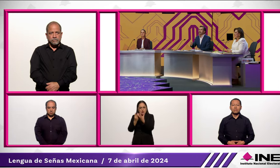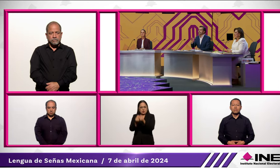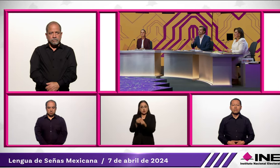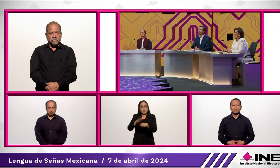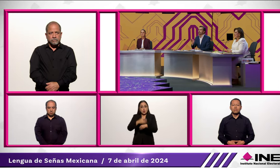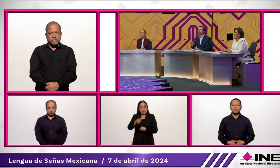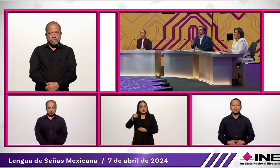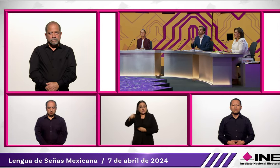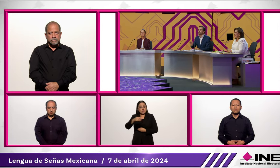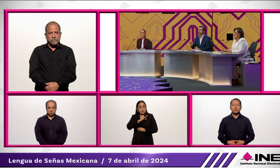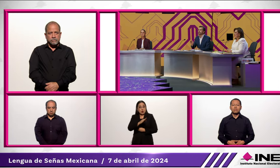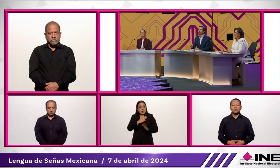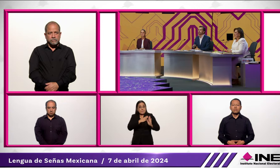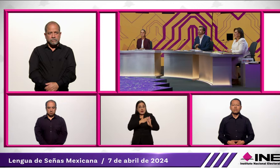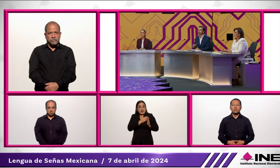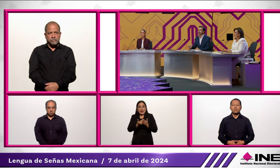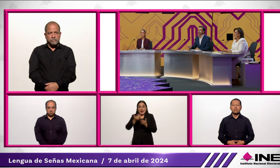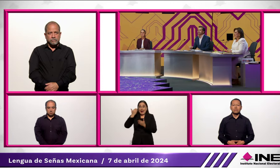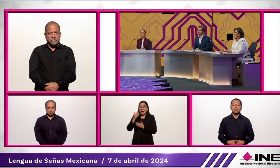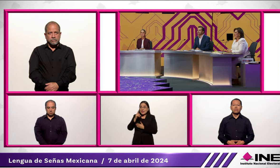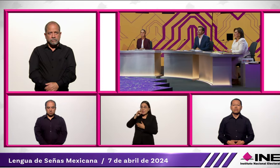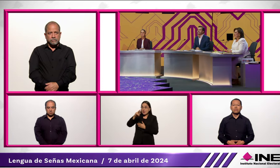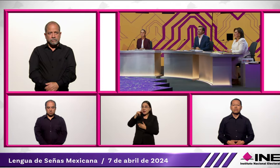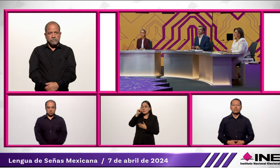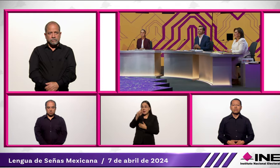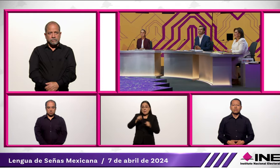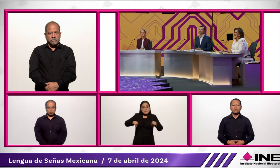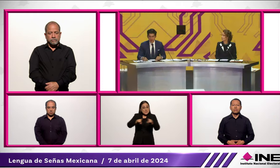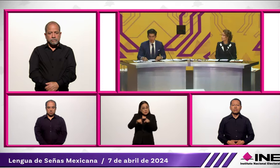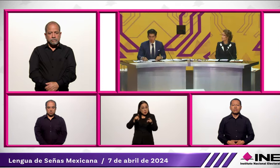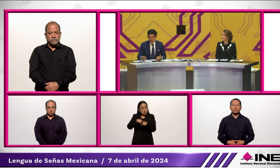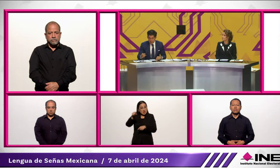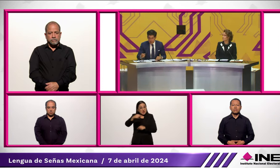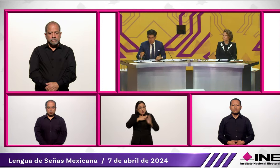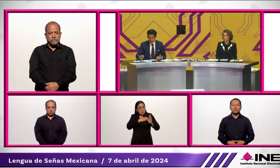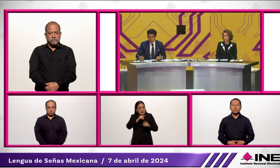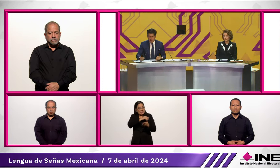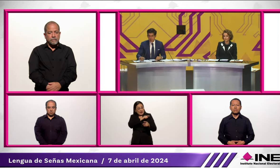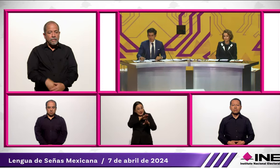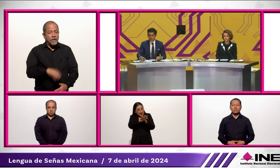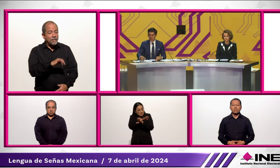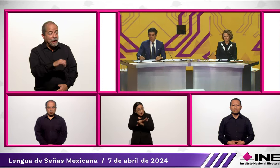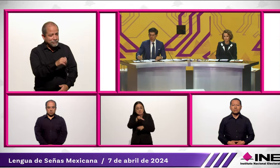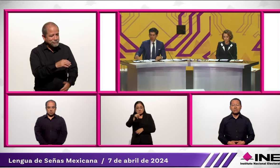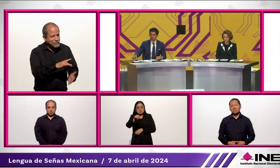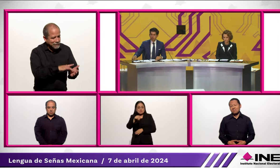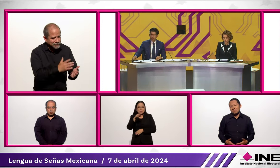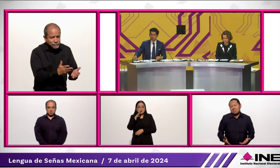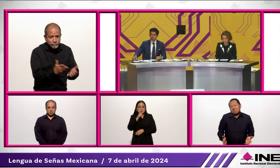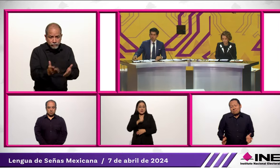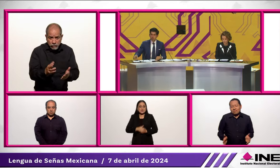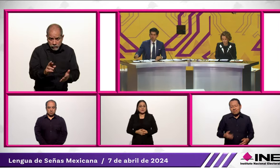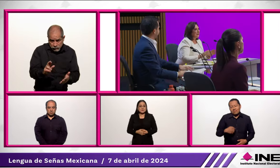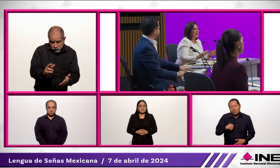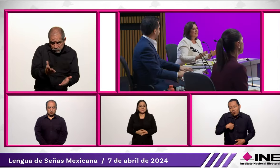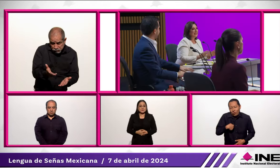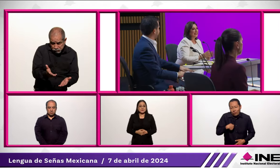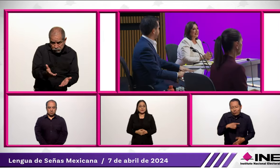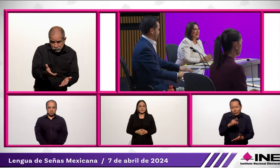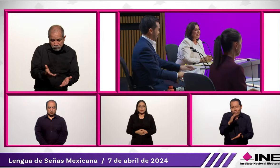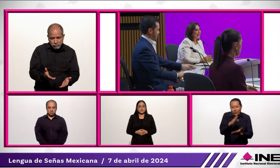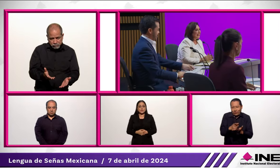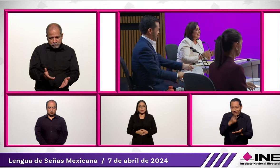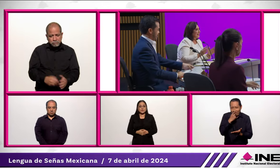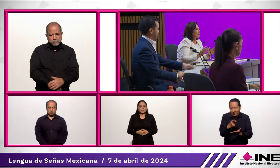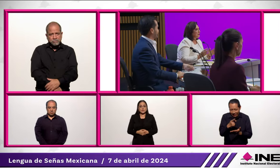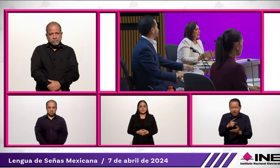prometer hacer lo que no ha hecho el PRI y el PAN en su historia. Gracias, candidato Maynes. Candidata Xochitl Gálvez. Yo simplemente decir que aquí no vengo a defender